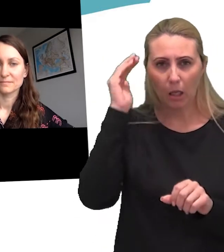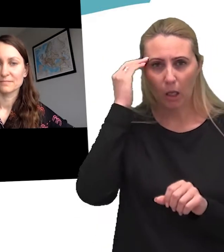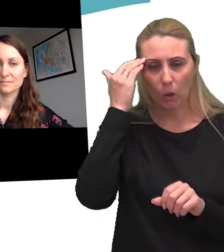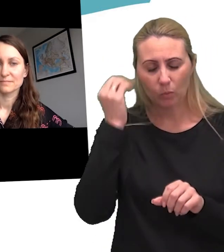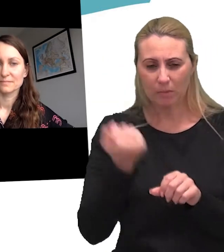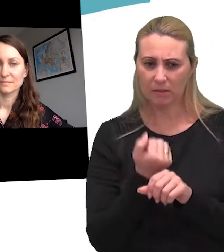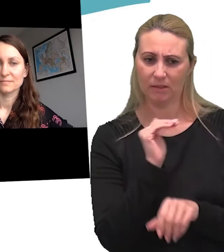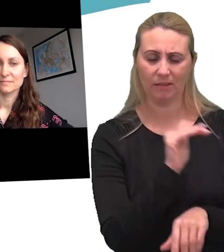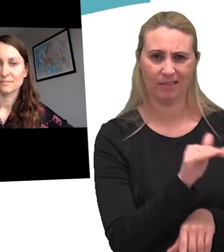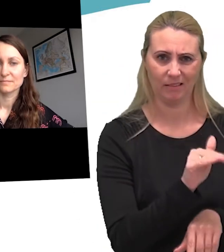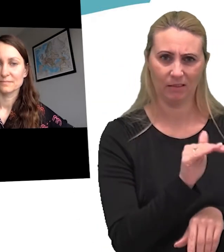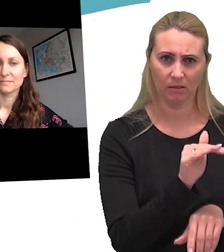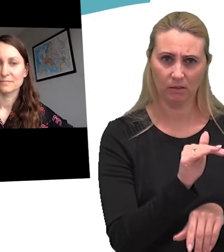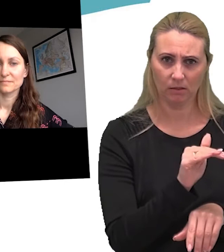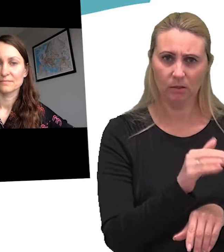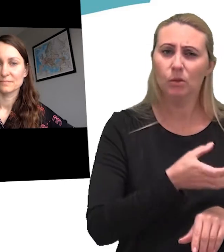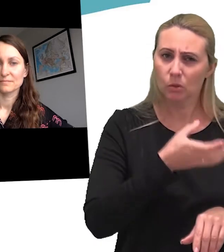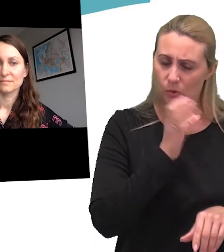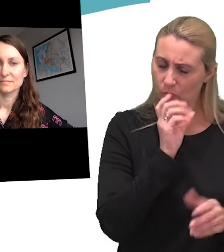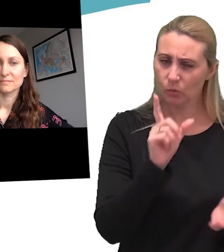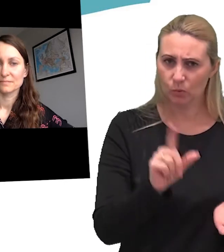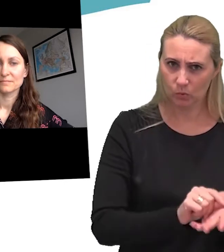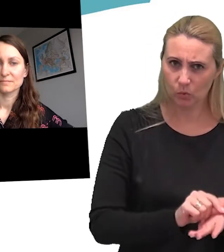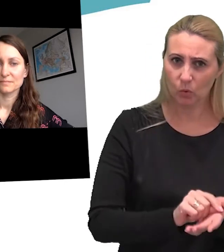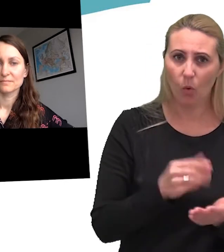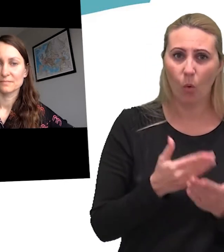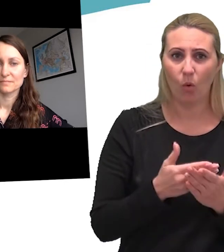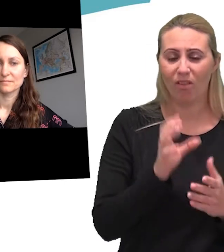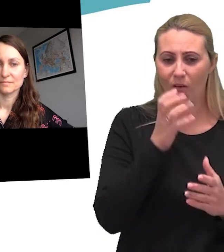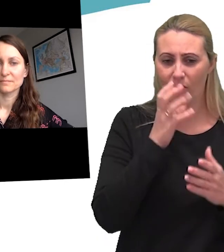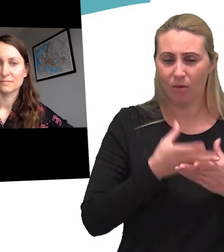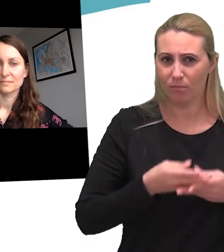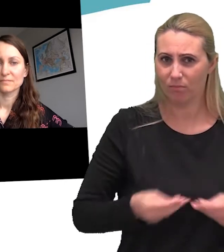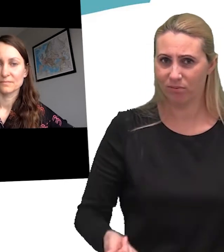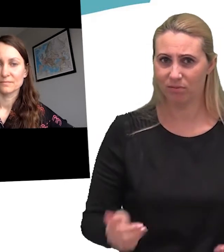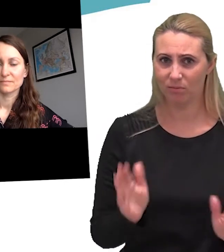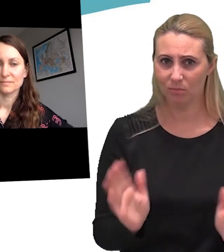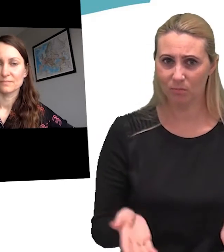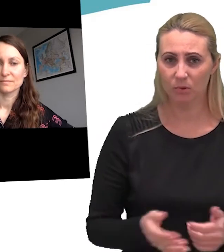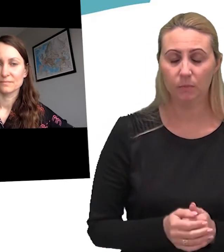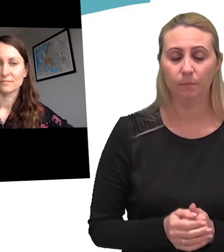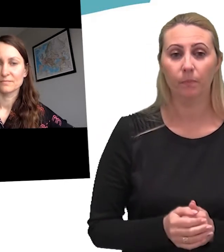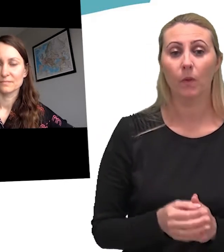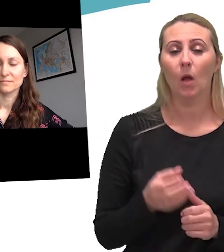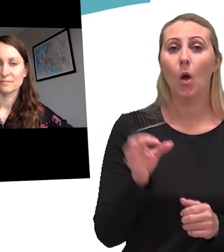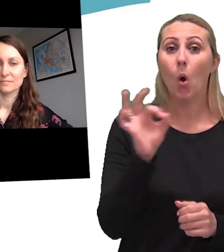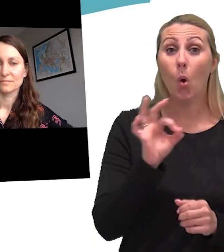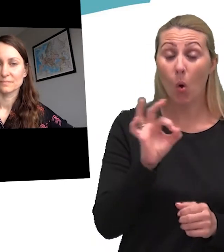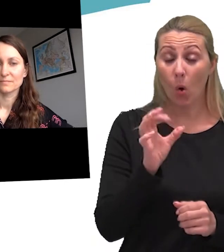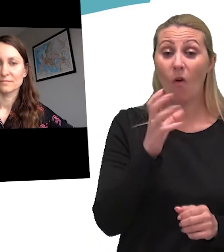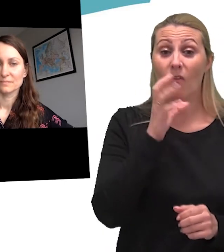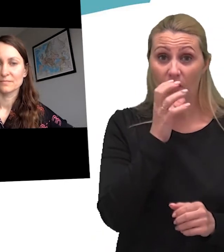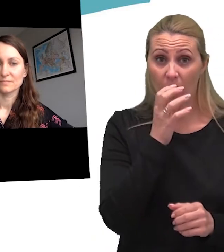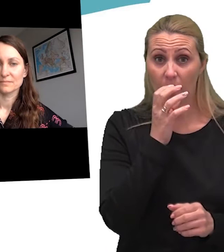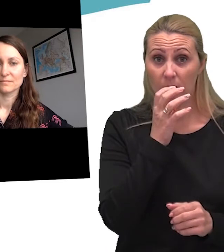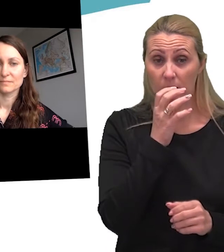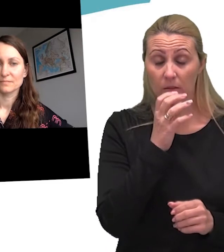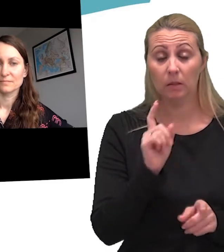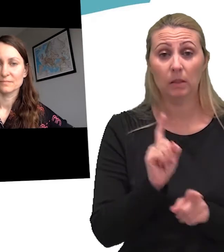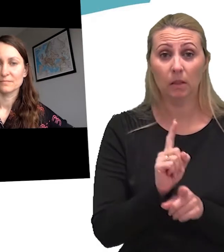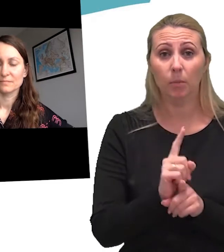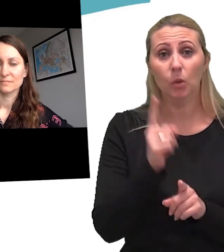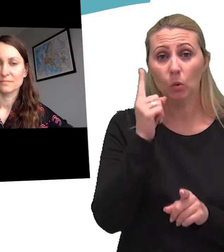susirūpinti, nes tikėtina, kad, na, gali būti ir ta pati dehidratacija. Kalbant dar apie skysčius,